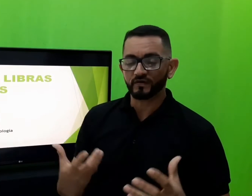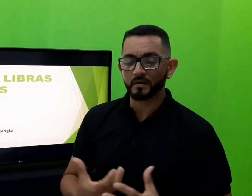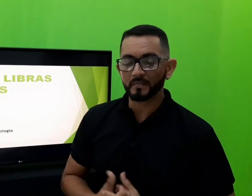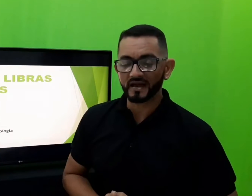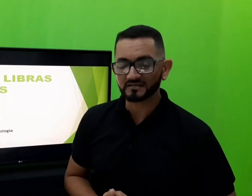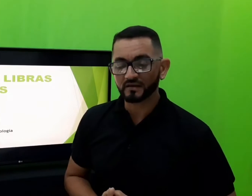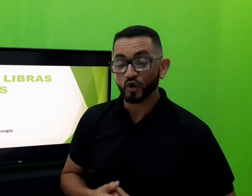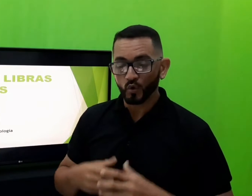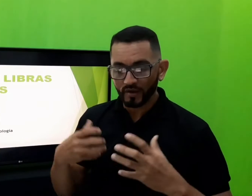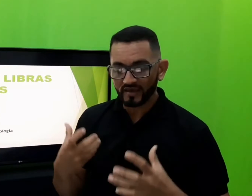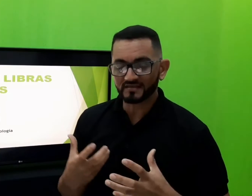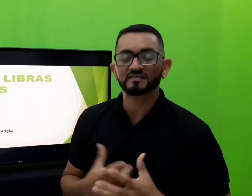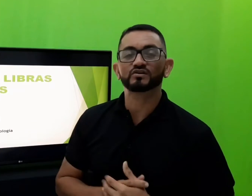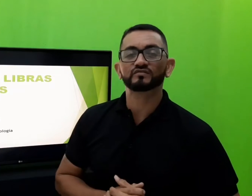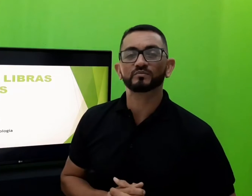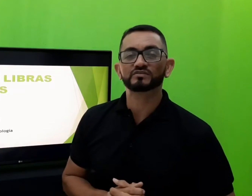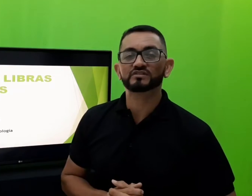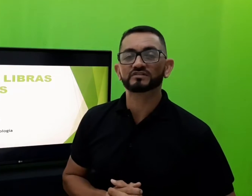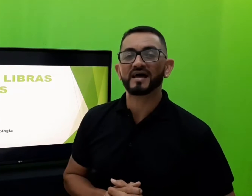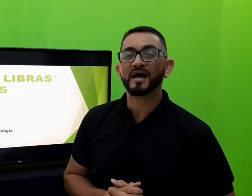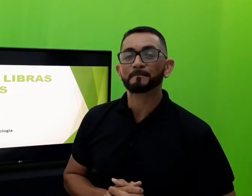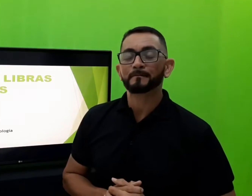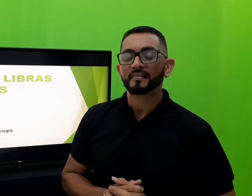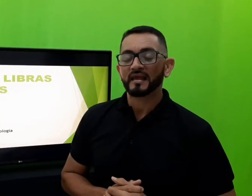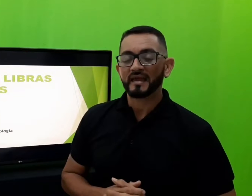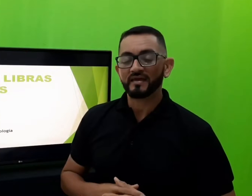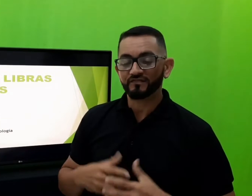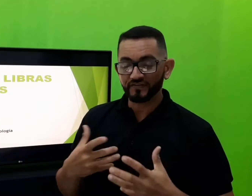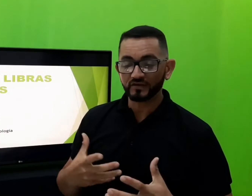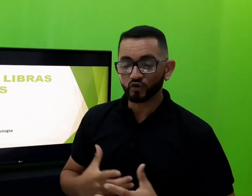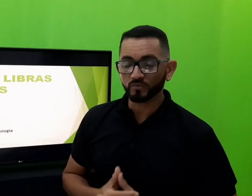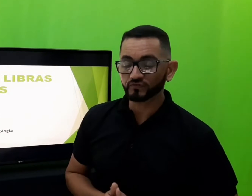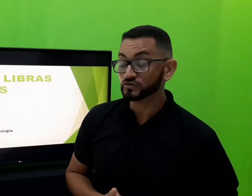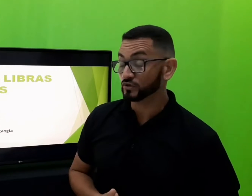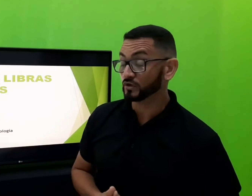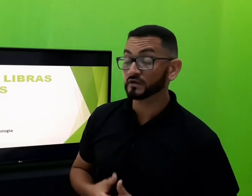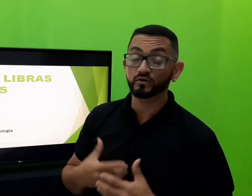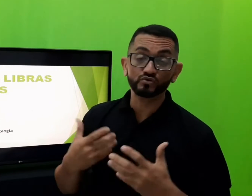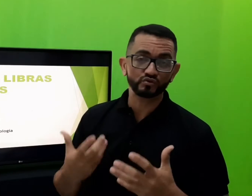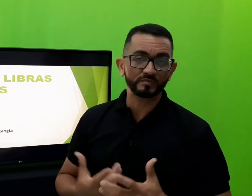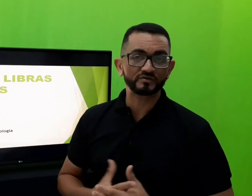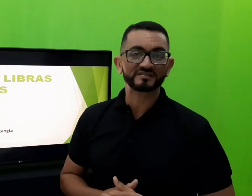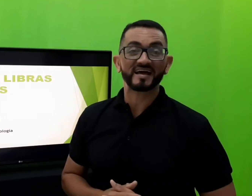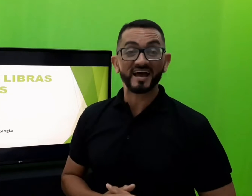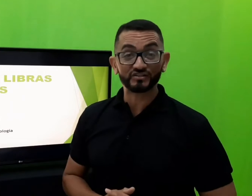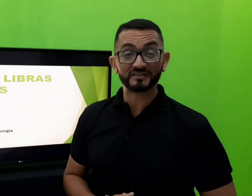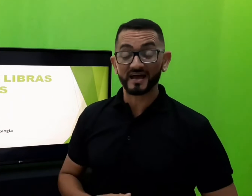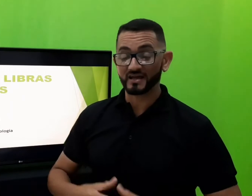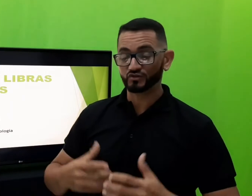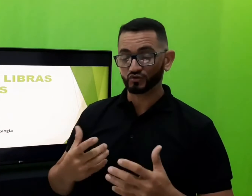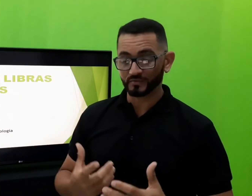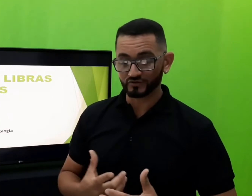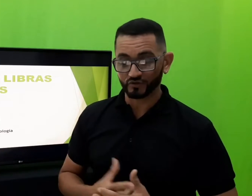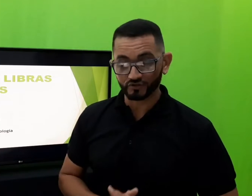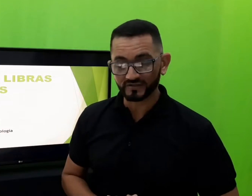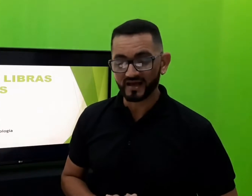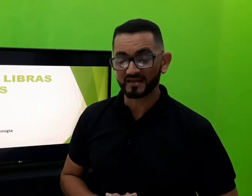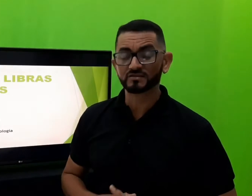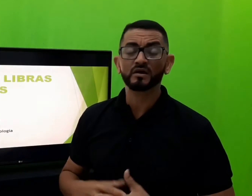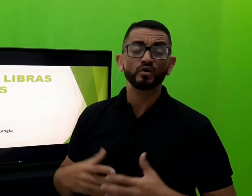forma mais coesa nós vamos estar vendo como funciona os números cardinais, os números ordinais,